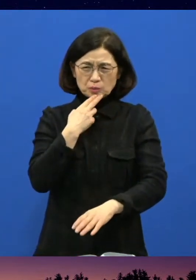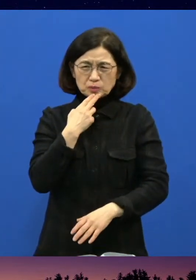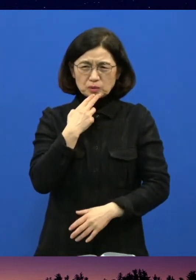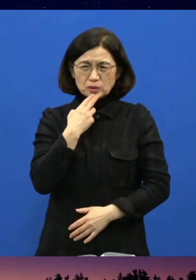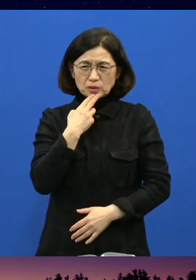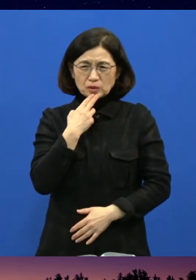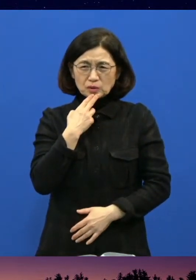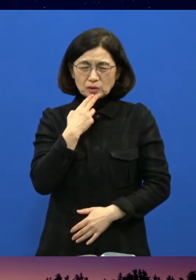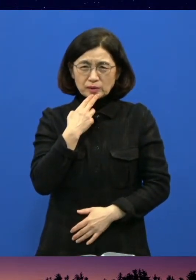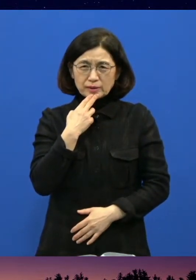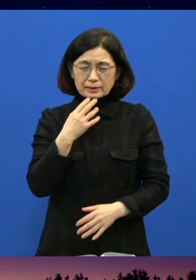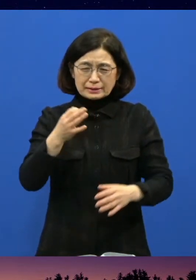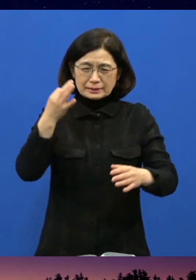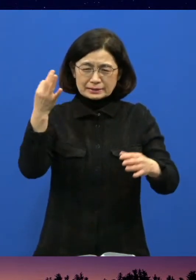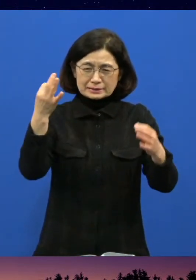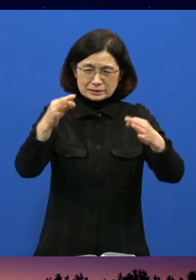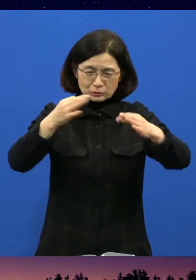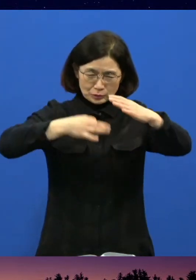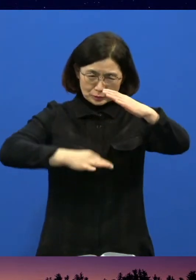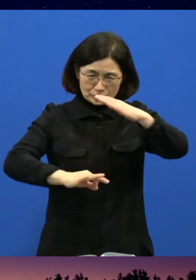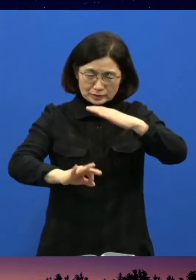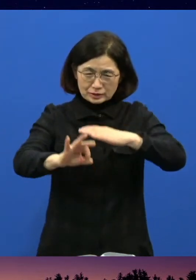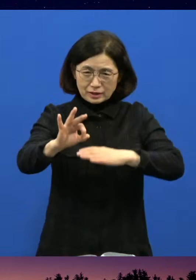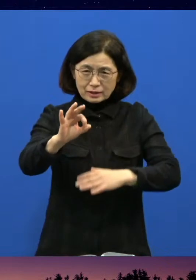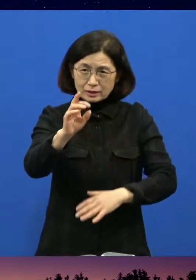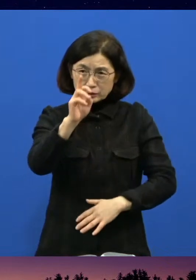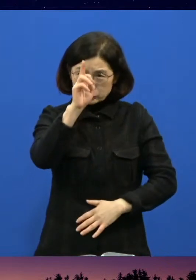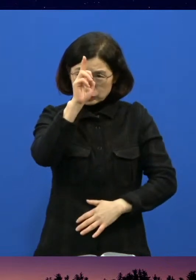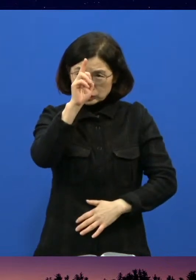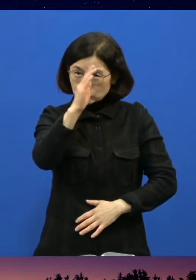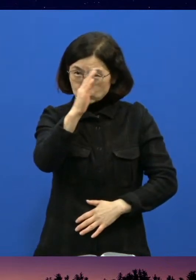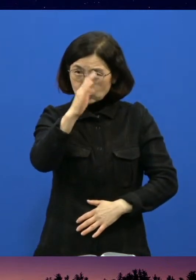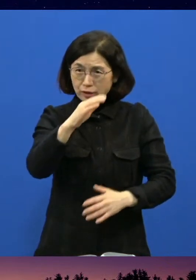체력도 고르시고 영적으로도 이렇게 다운이